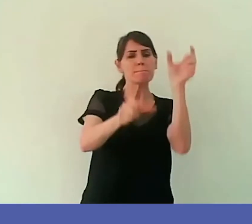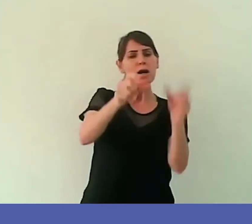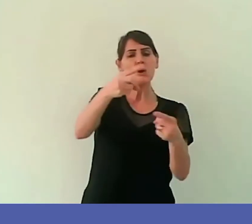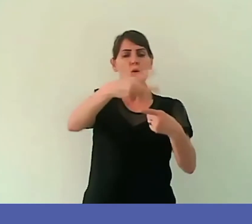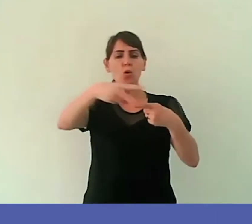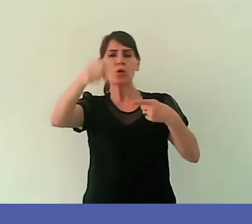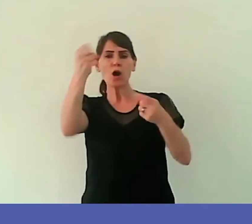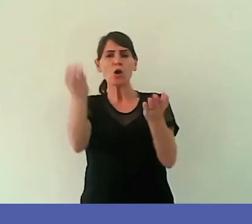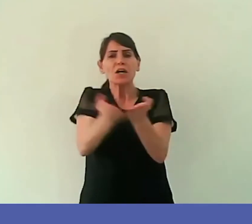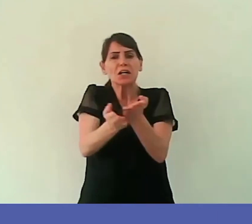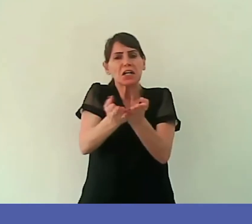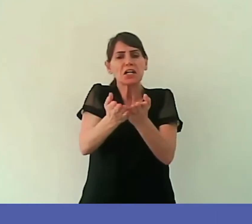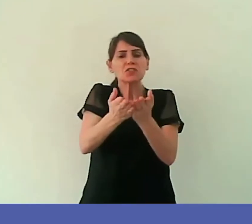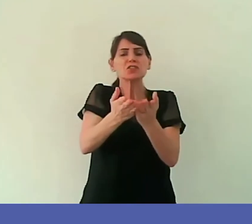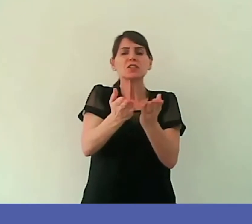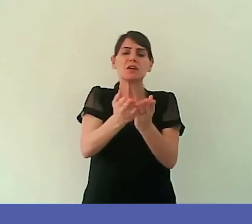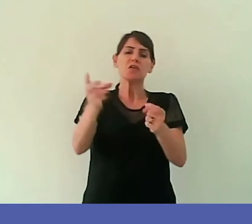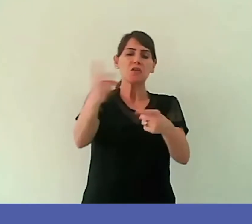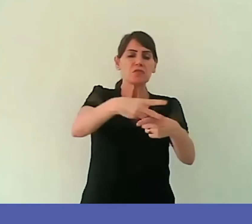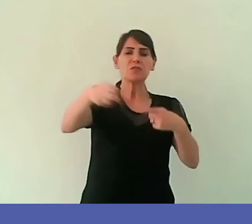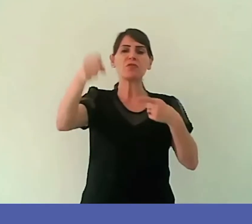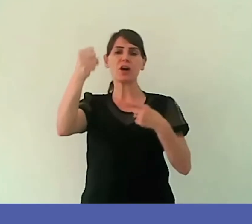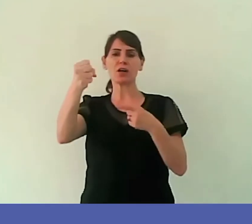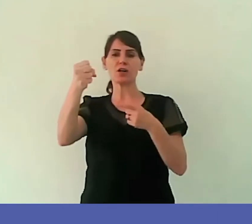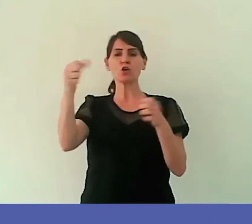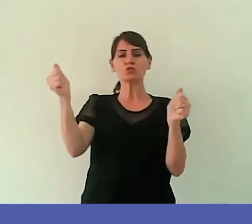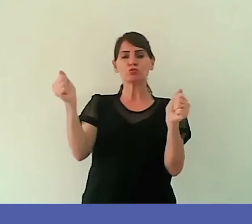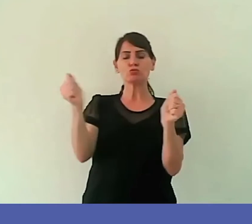com Cristo, serão celebradas